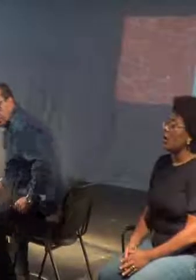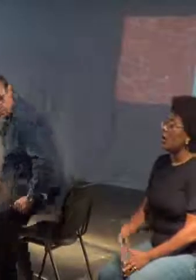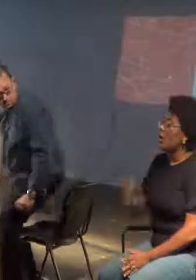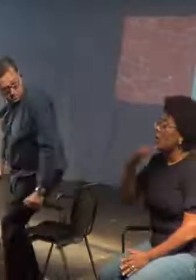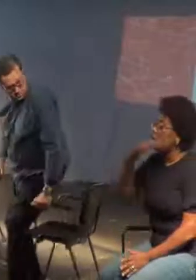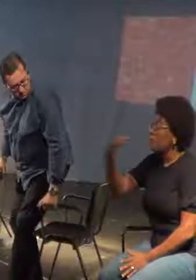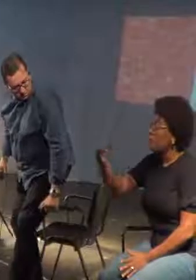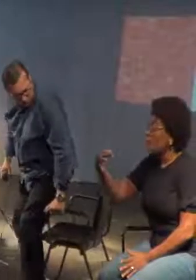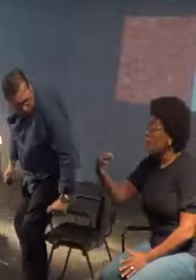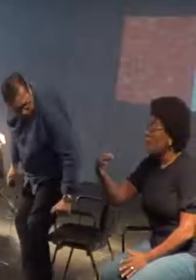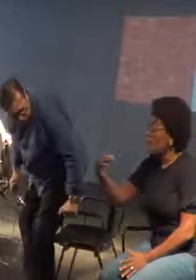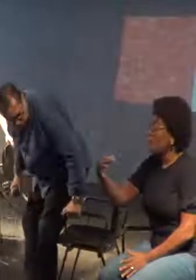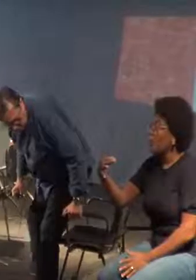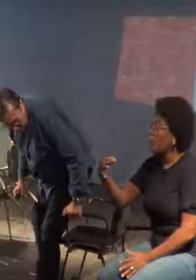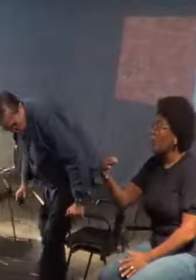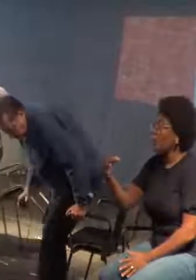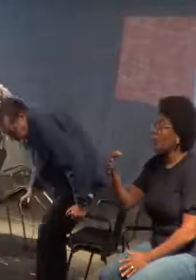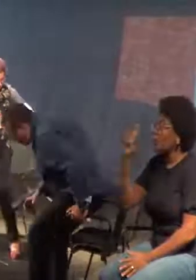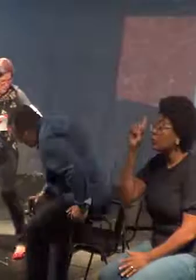para encontrar